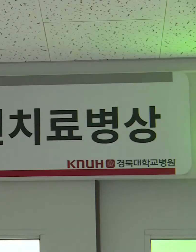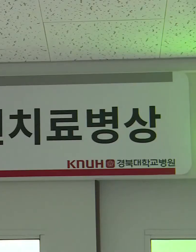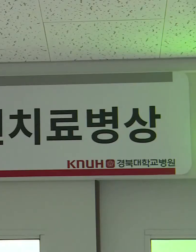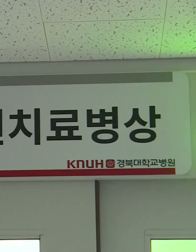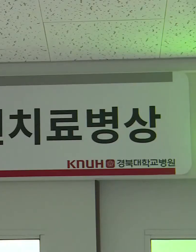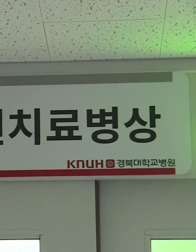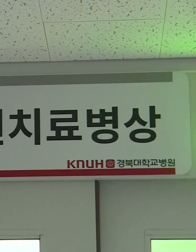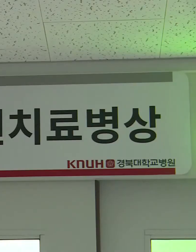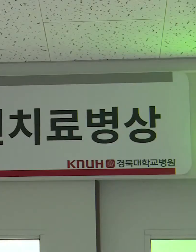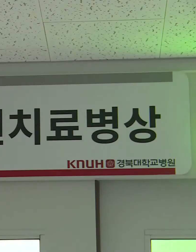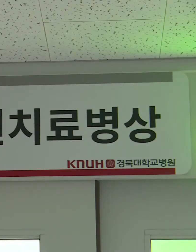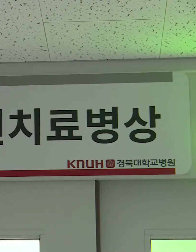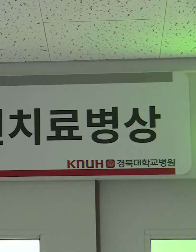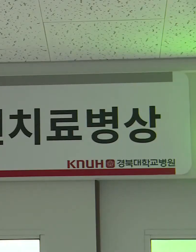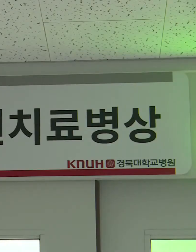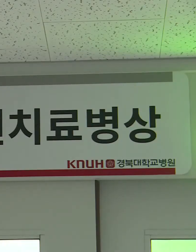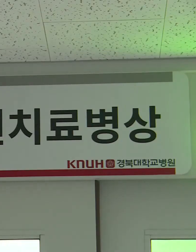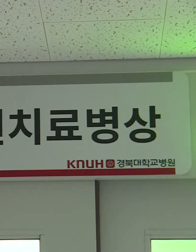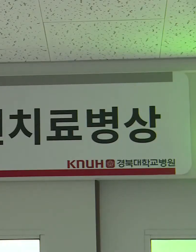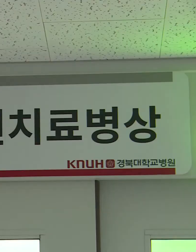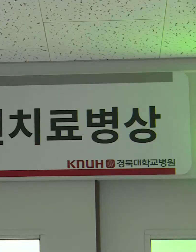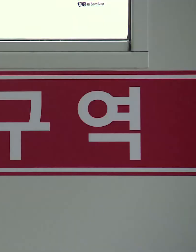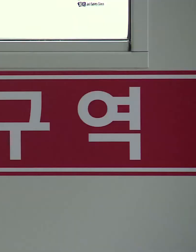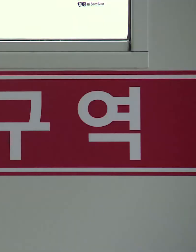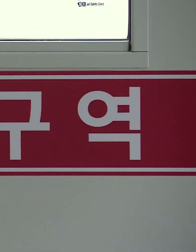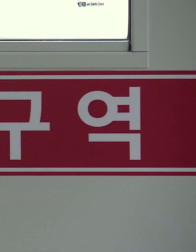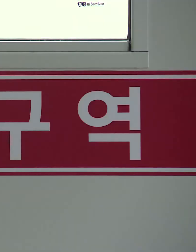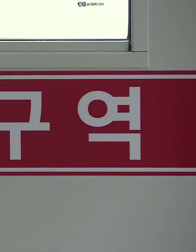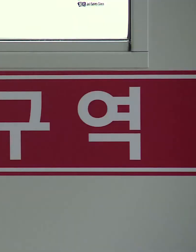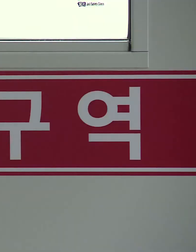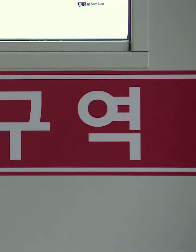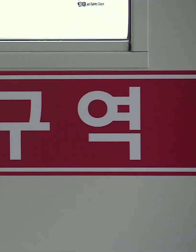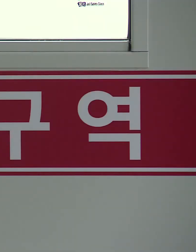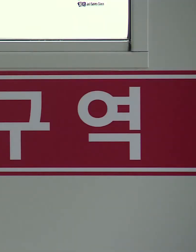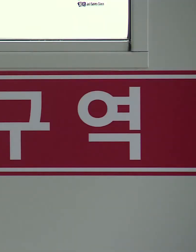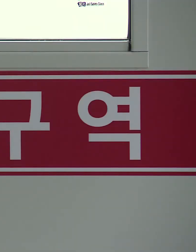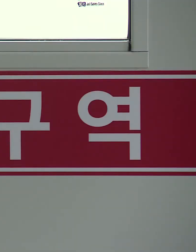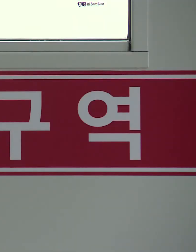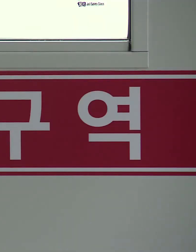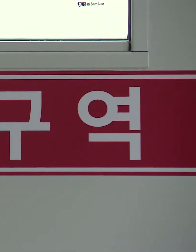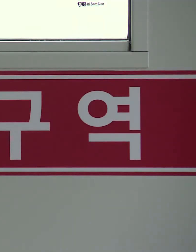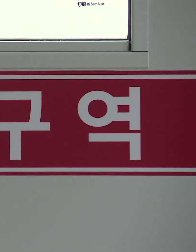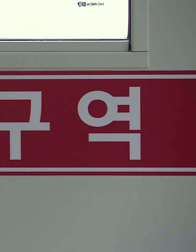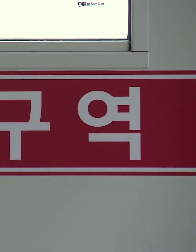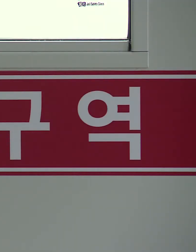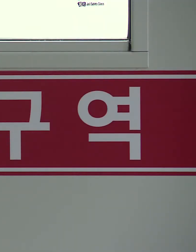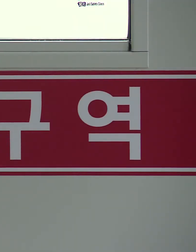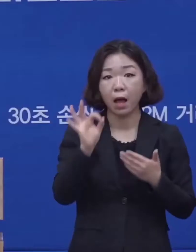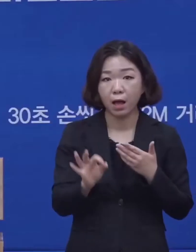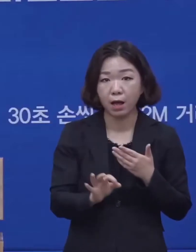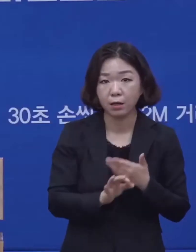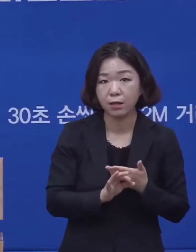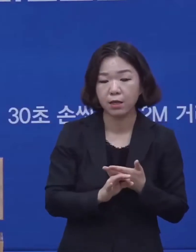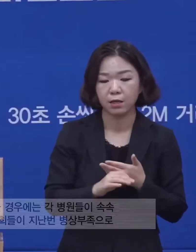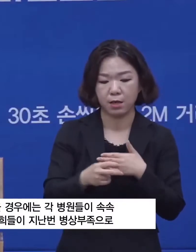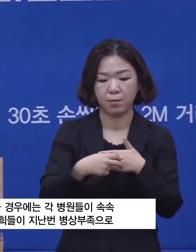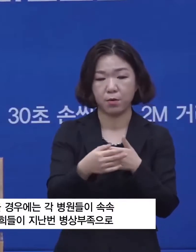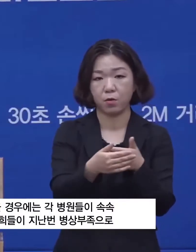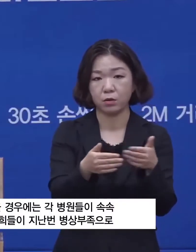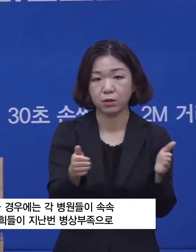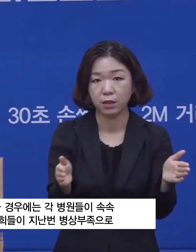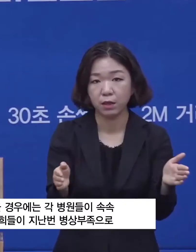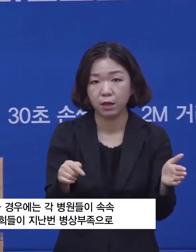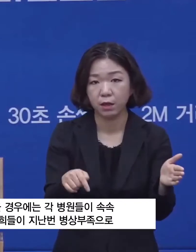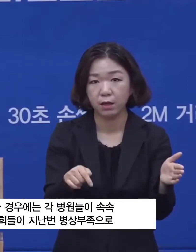2,000개, 그리고 생활치료센터 3,400개를 마련했다는 것이 주요 내용입니다. 만에 하나 이 병상